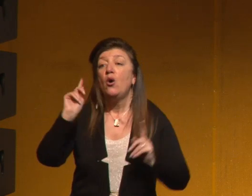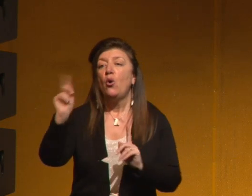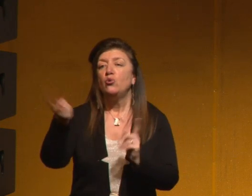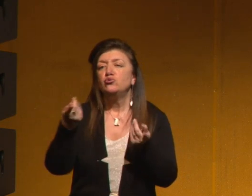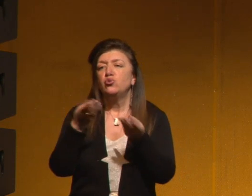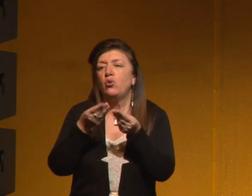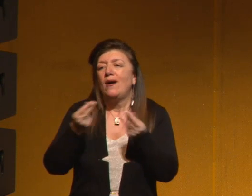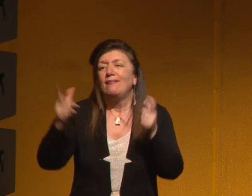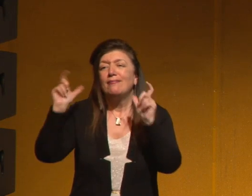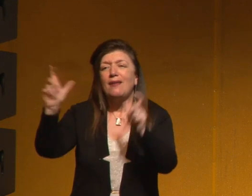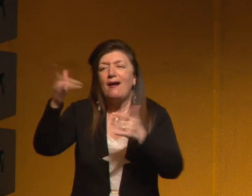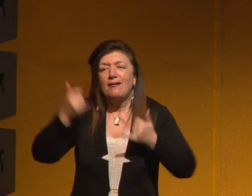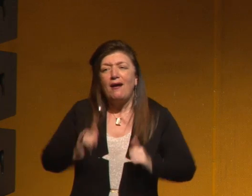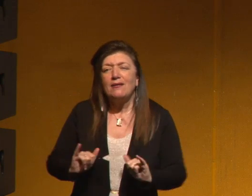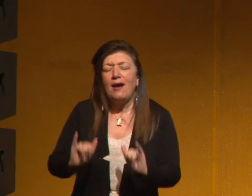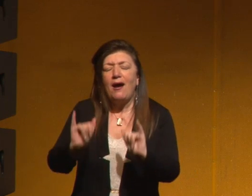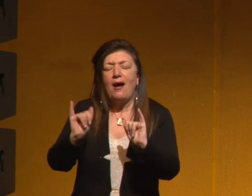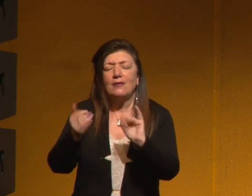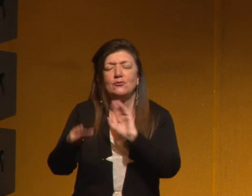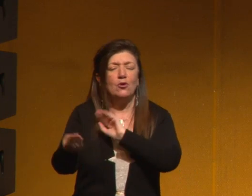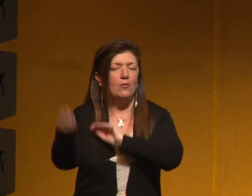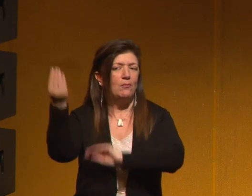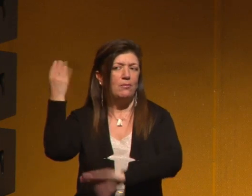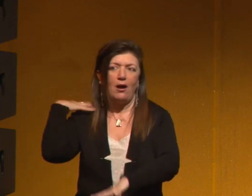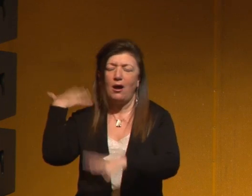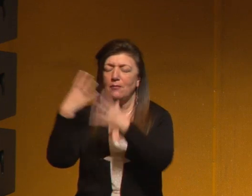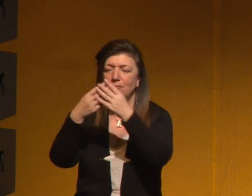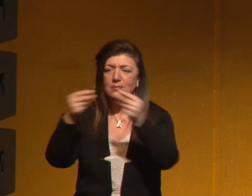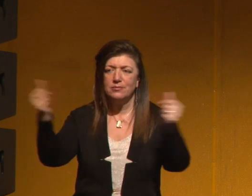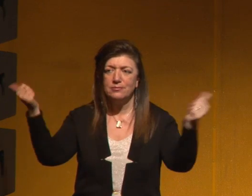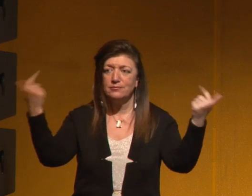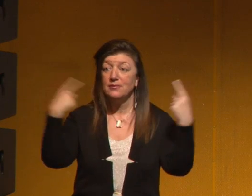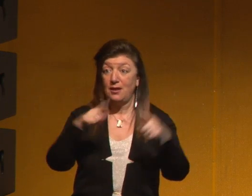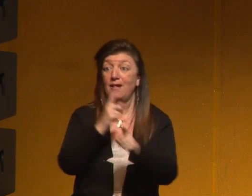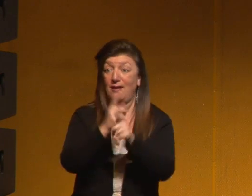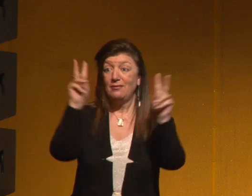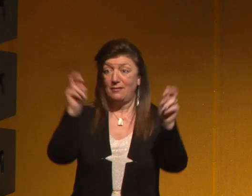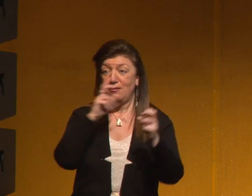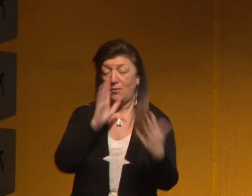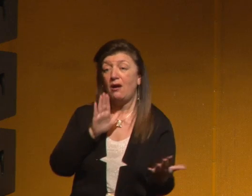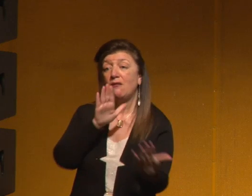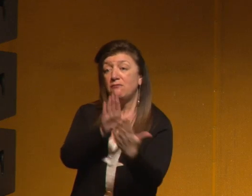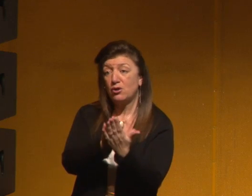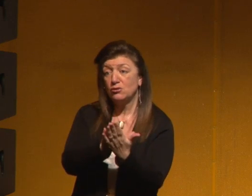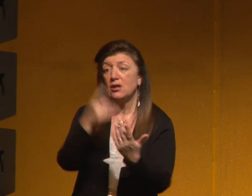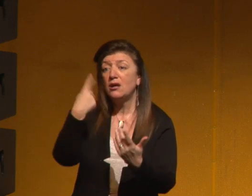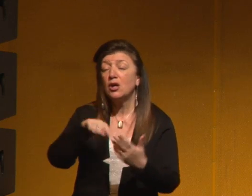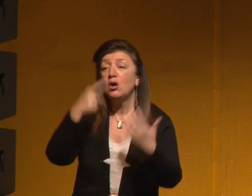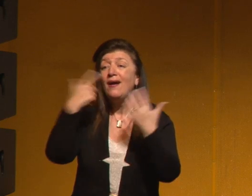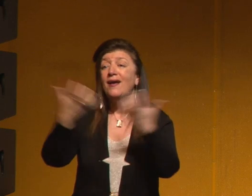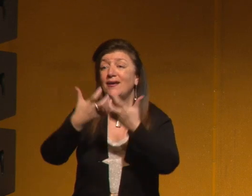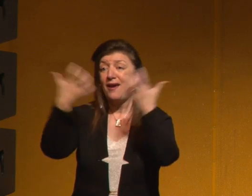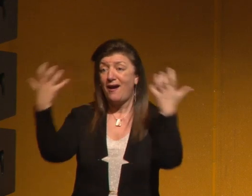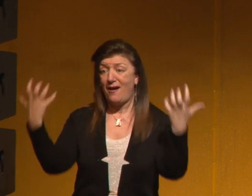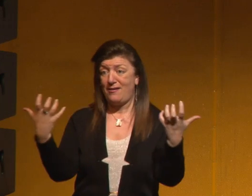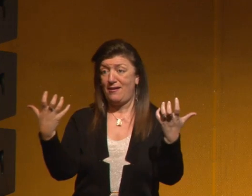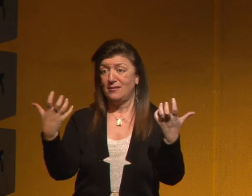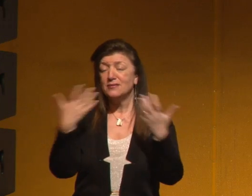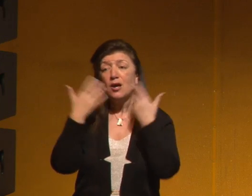natale sono questi i temi che dobbiamo affrontare con chiarezza con coraggio comfort e